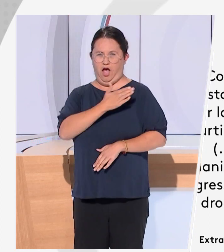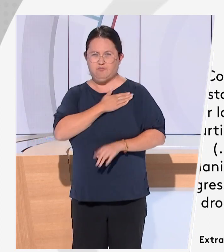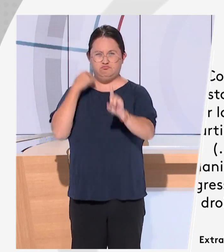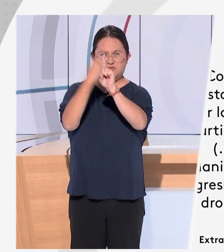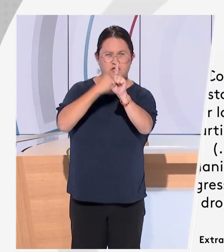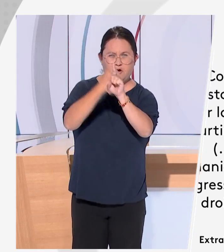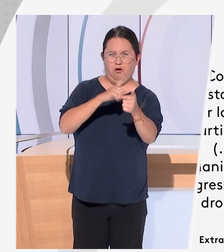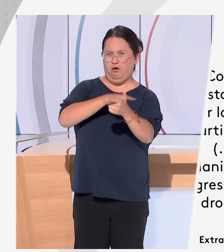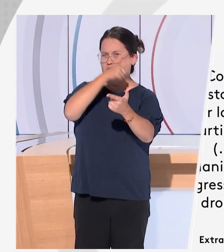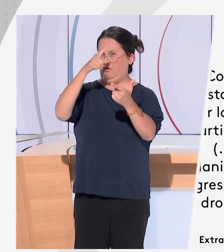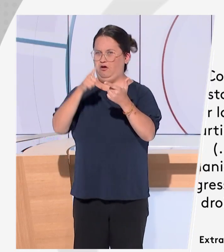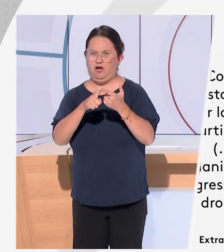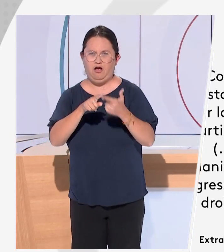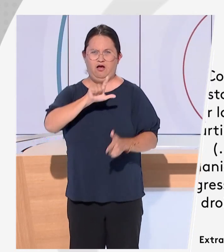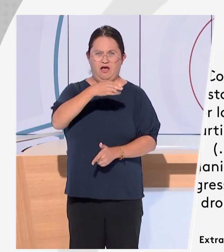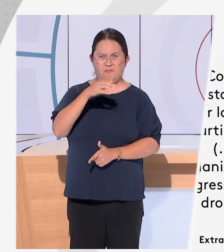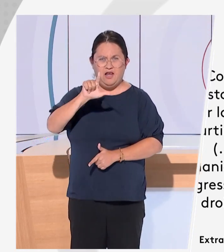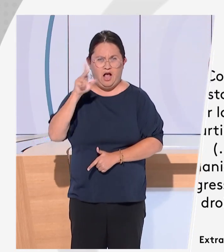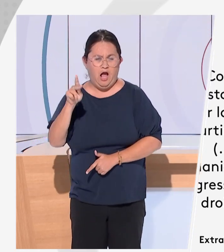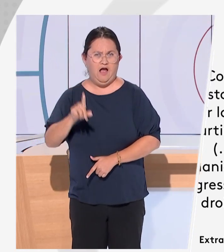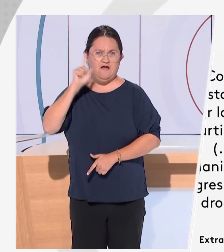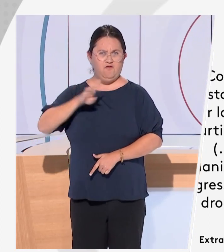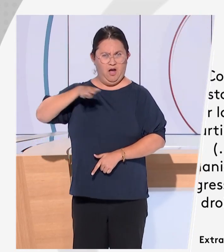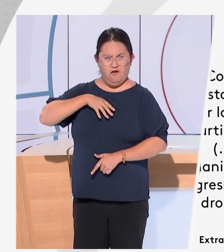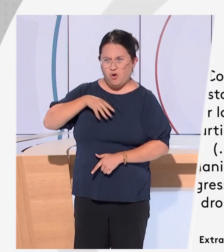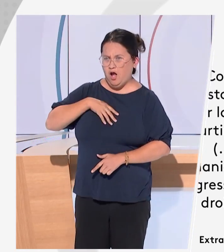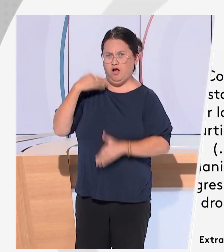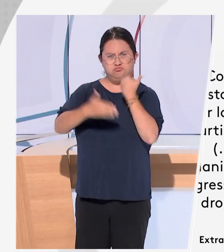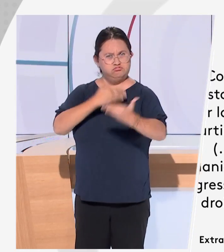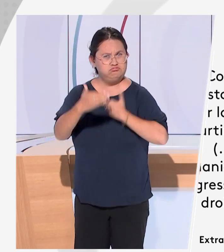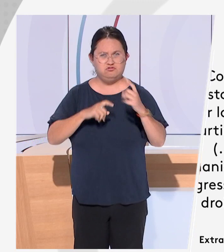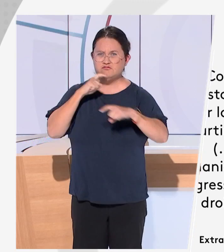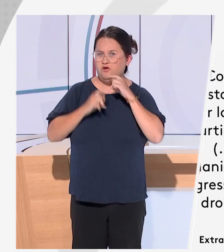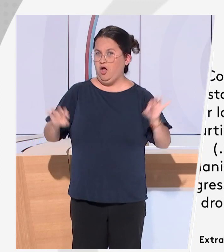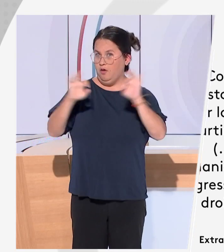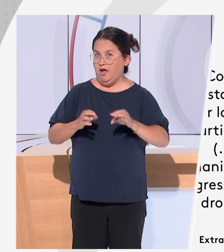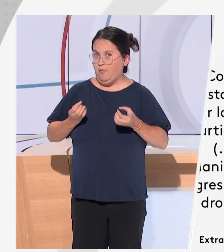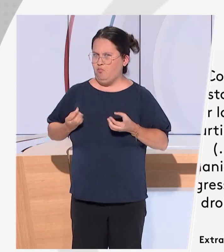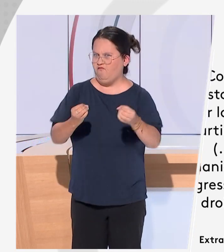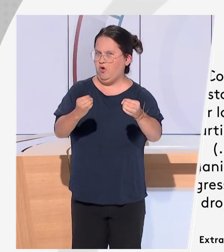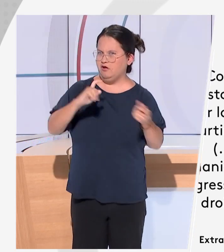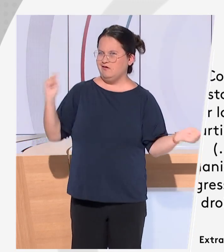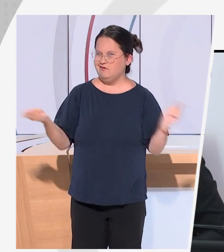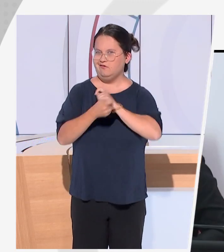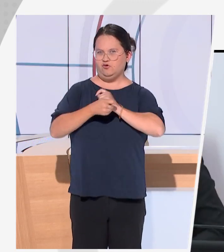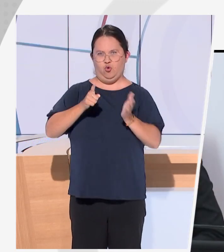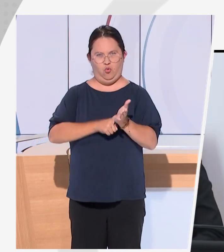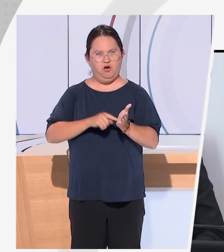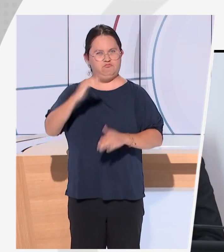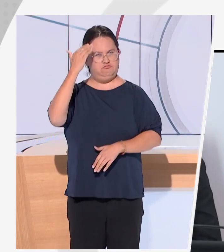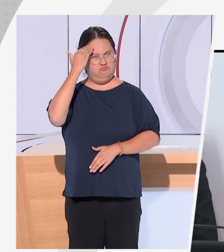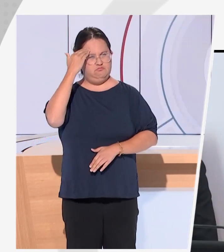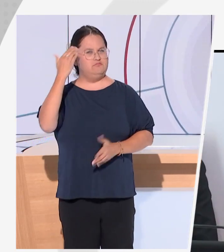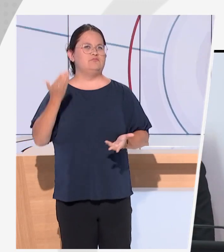pu s'exprimer, agir de manière non violente pour faire progresser la conscience collective et les libertés. L'affaire est remontée